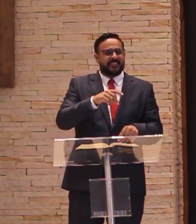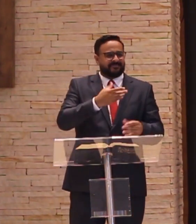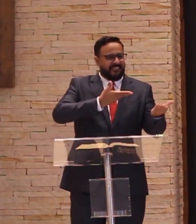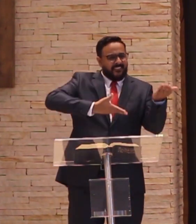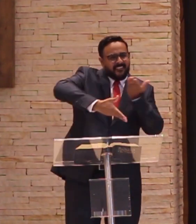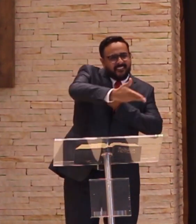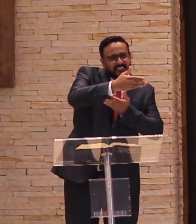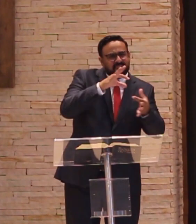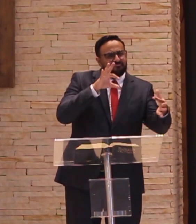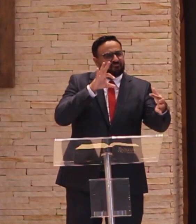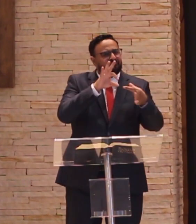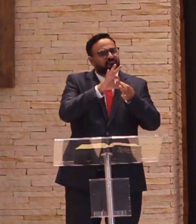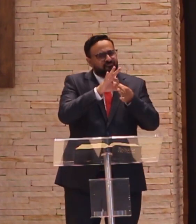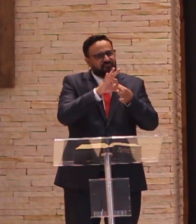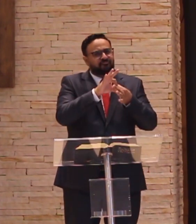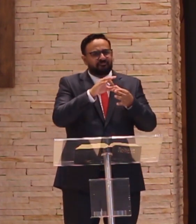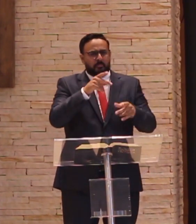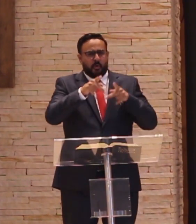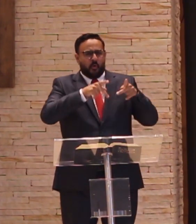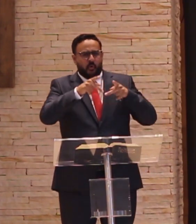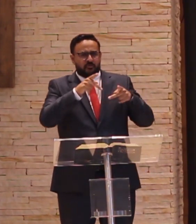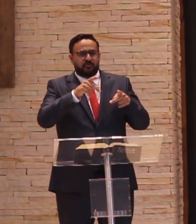no sangue do Cordeiro.